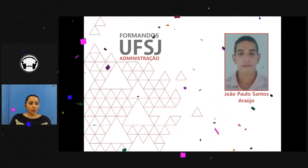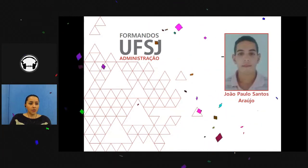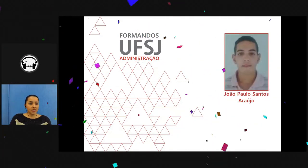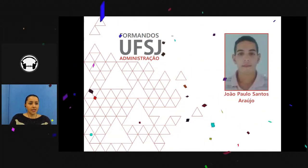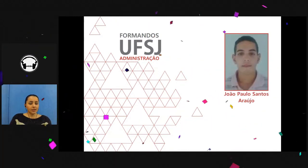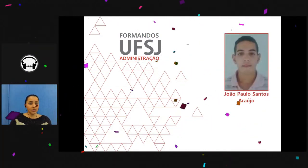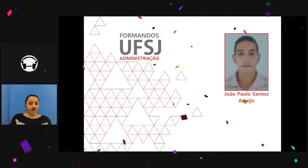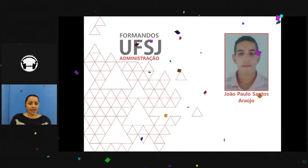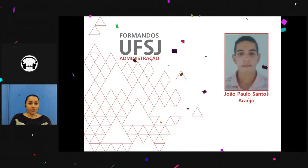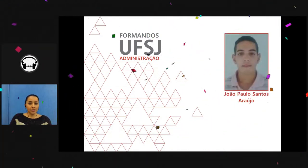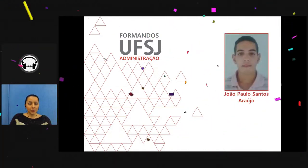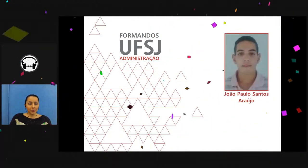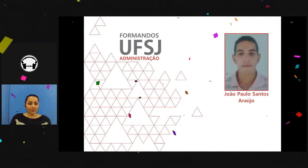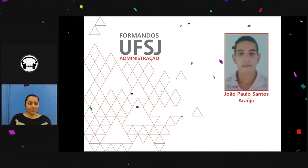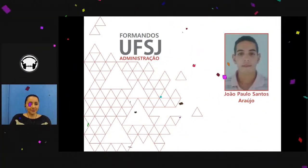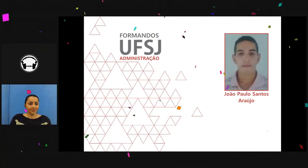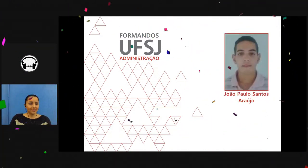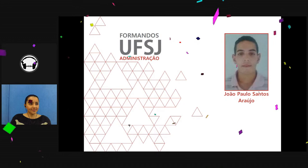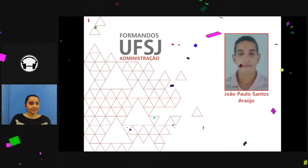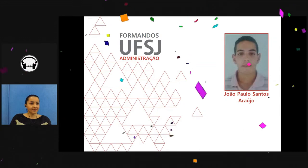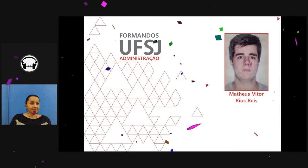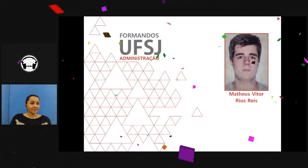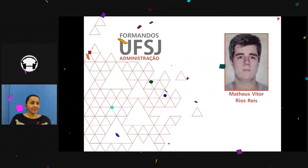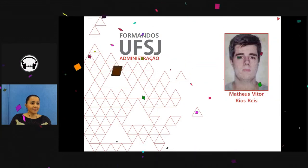João Paulo Santos Araújo